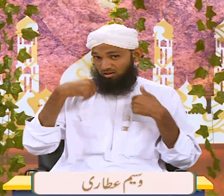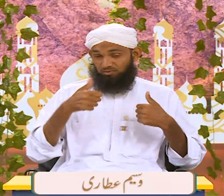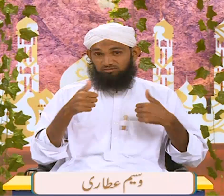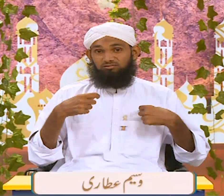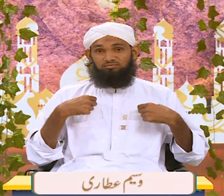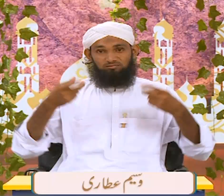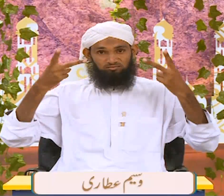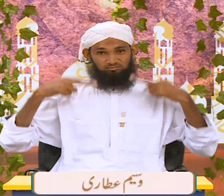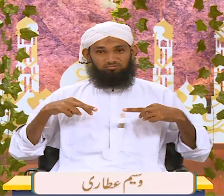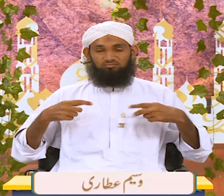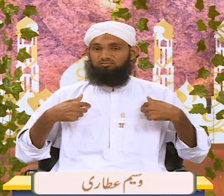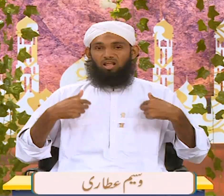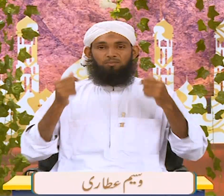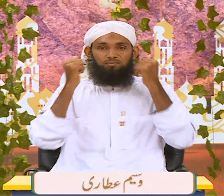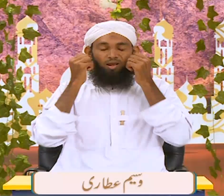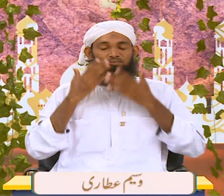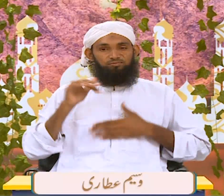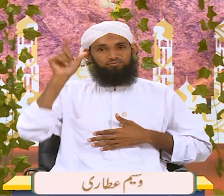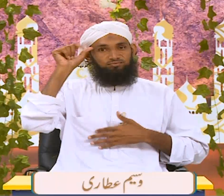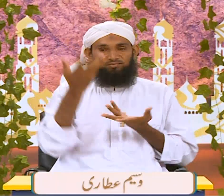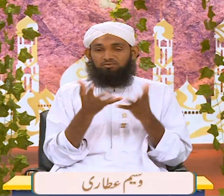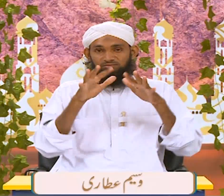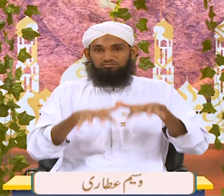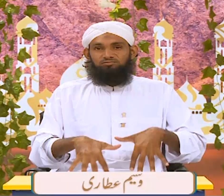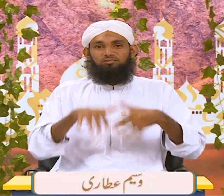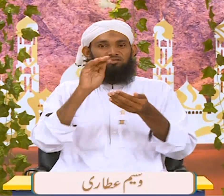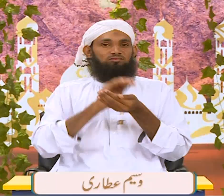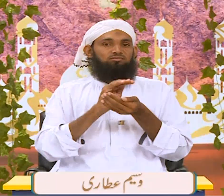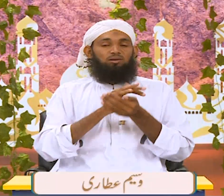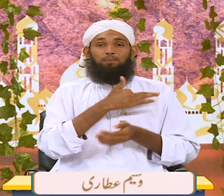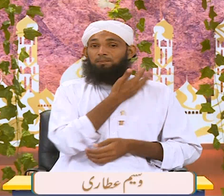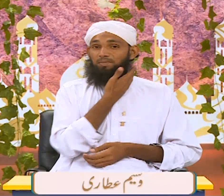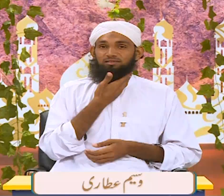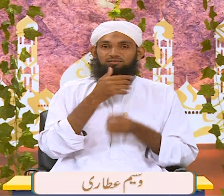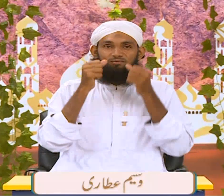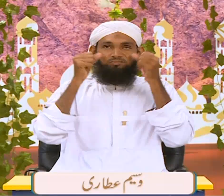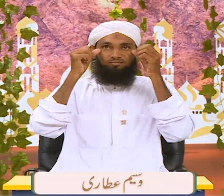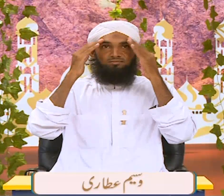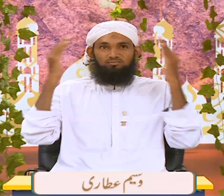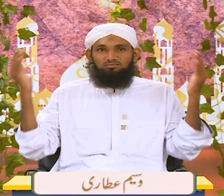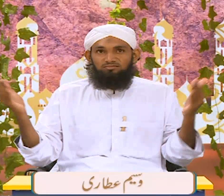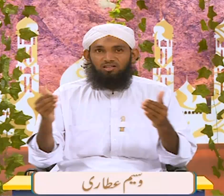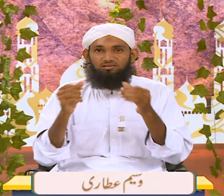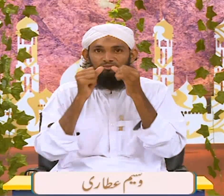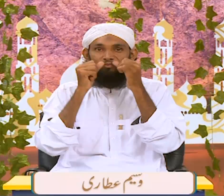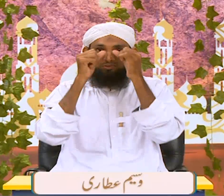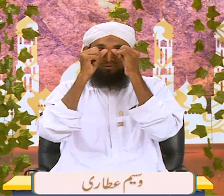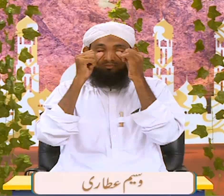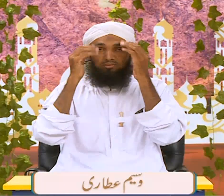پہنتا، لیکن میں اپنا عیش و راحت اپنی آخرت کے لیے باقی رکھنا چاہتا ہوں۔ صلو علی الحبیب صلی اللہ علی محمد صلی اللہ